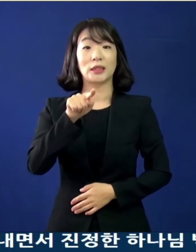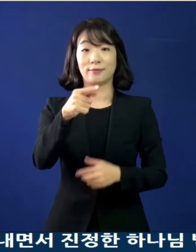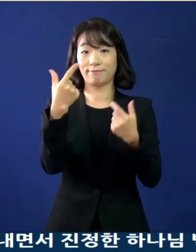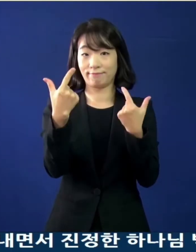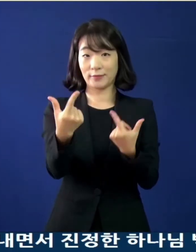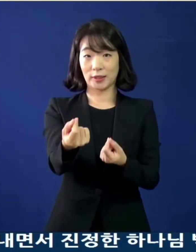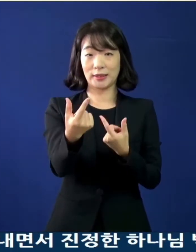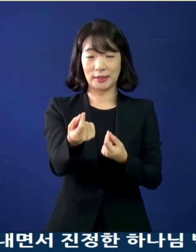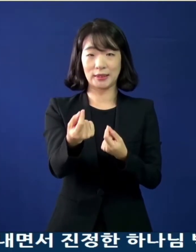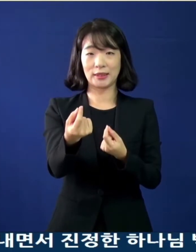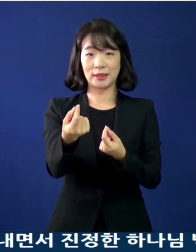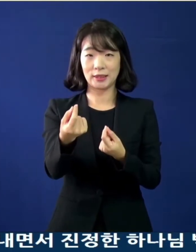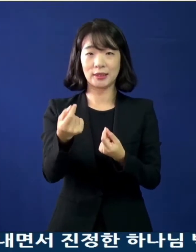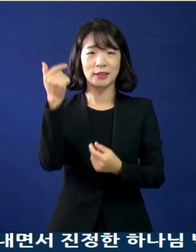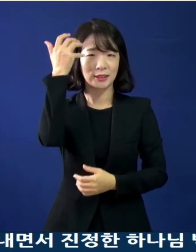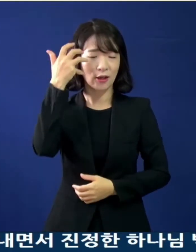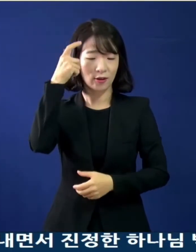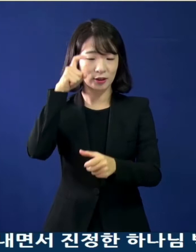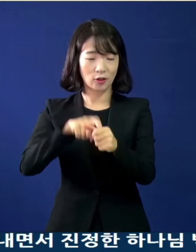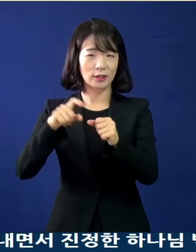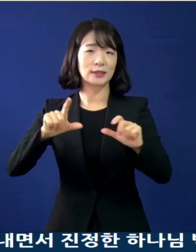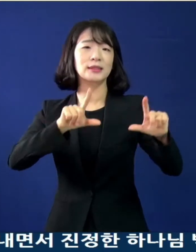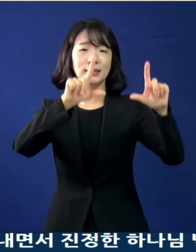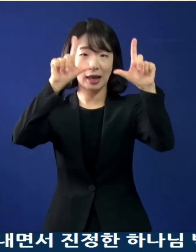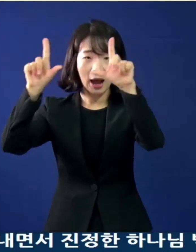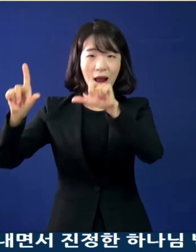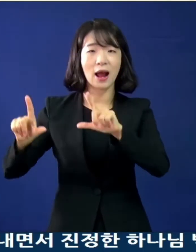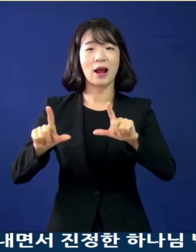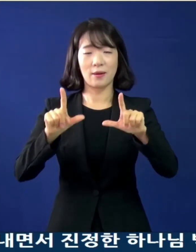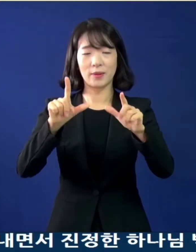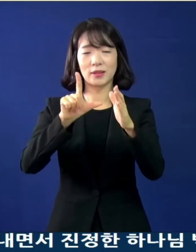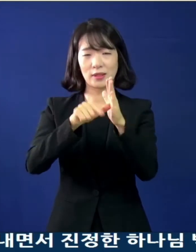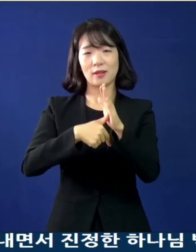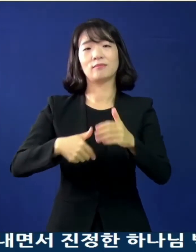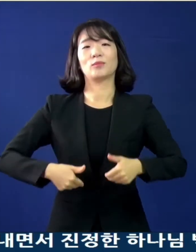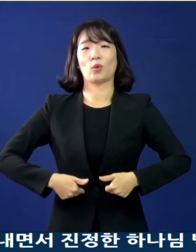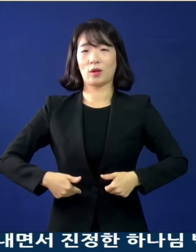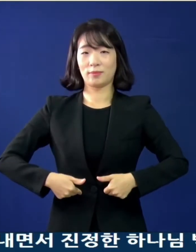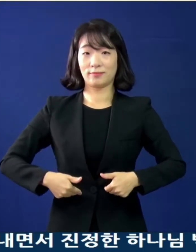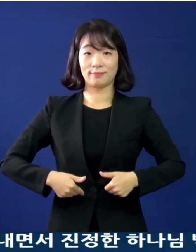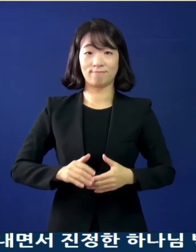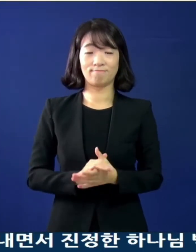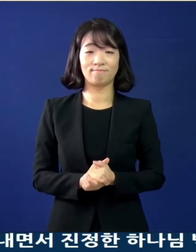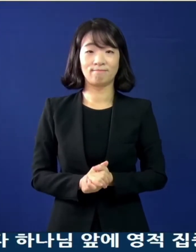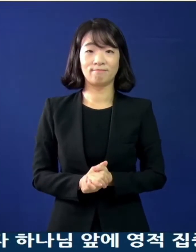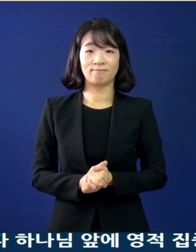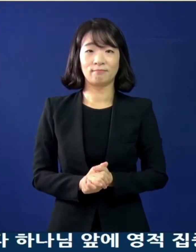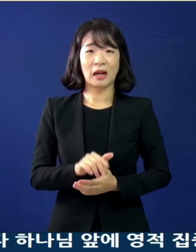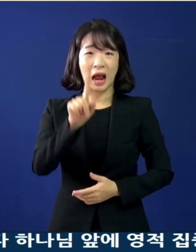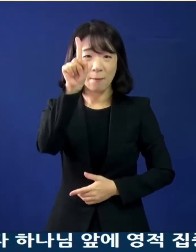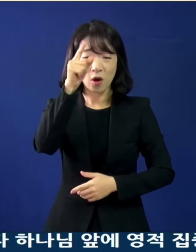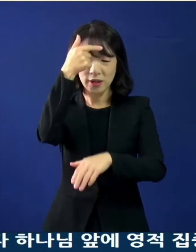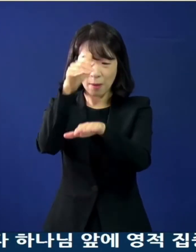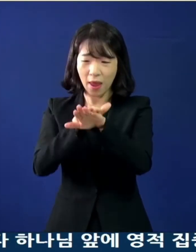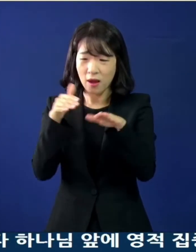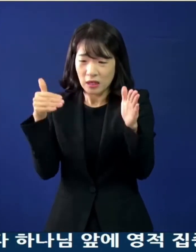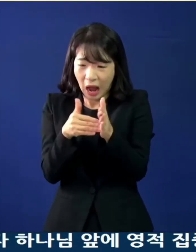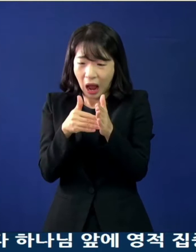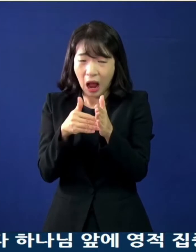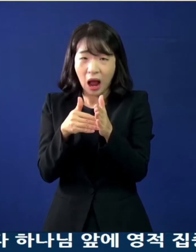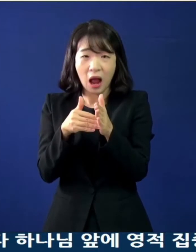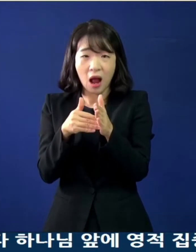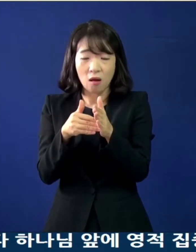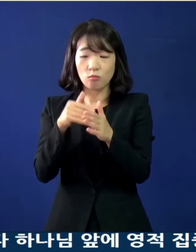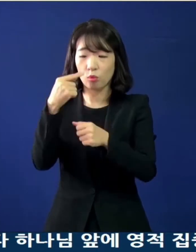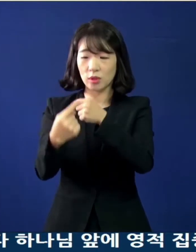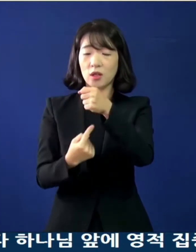이 삶이 우리 가운데 나타나기를 소망해야 되지 않겠습니까? 한 번의 예배를 더 드리고 1년의 예배를